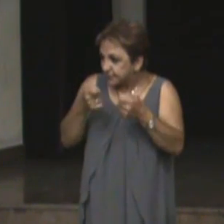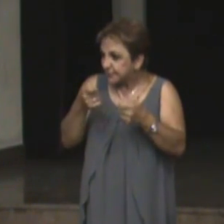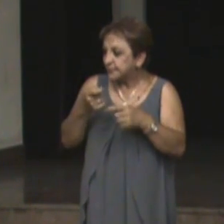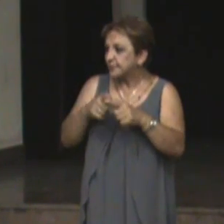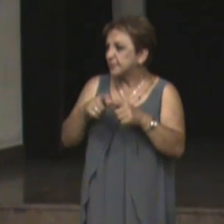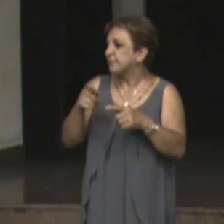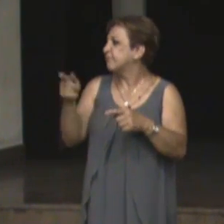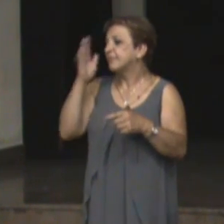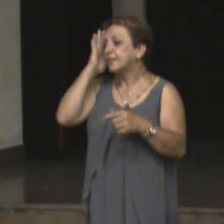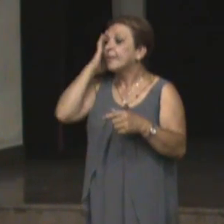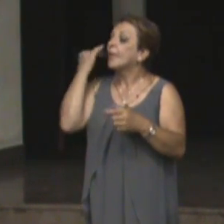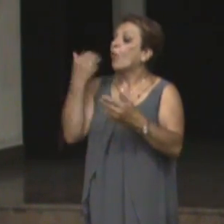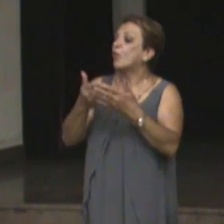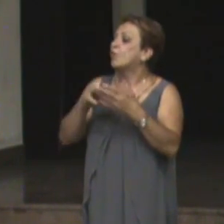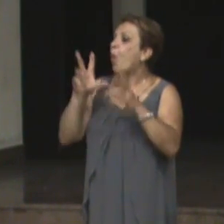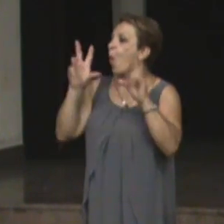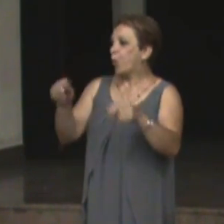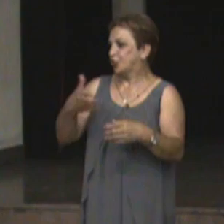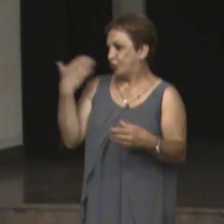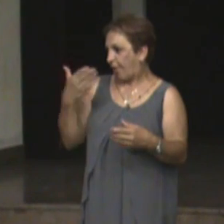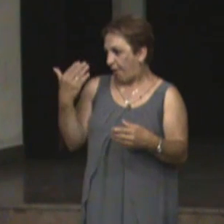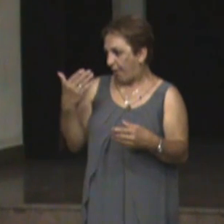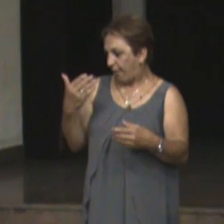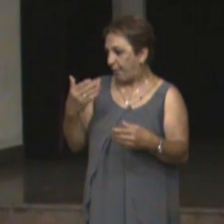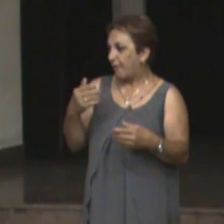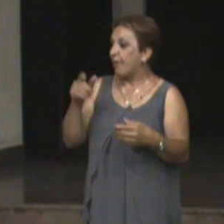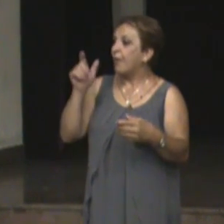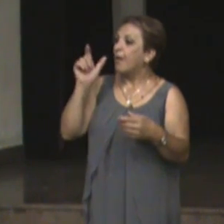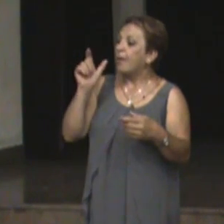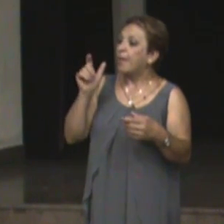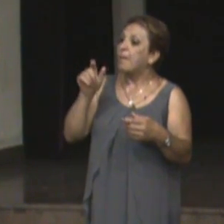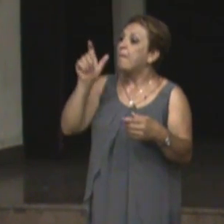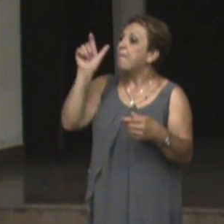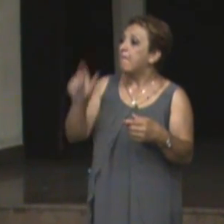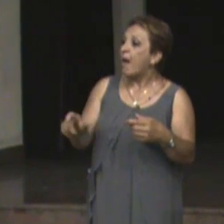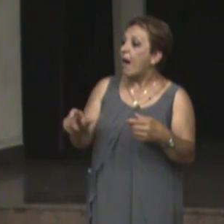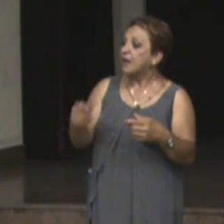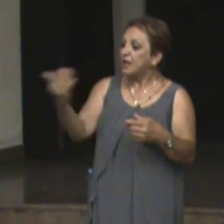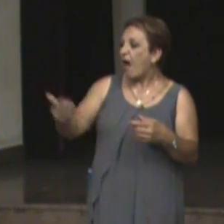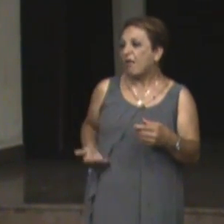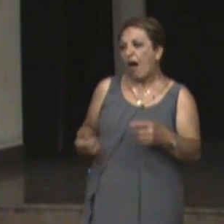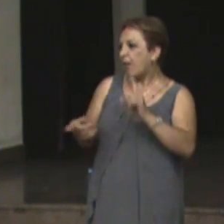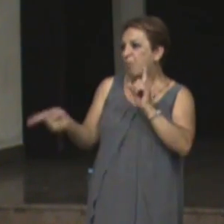ընդհանրապես ուրիշ չկա այս դեպքում, այս մարդկանց պարագայում, որ ինչ որ բան այս մարդկանց կյանքում կփոխվի։